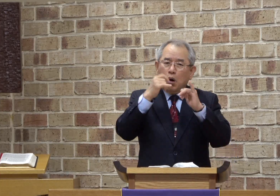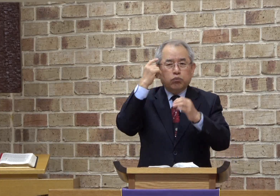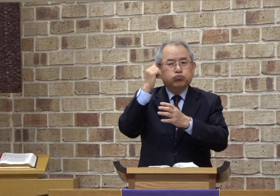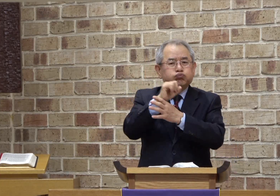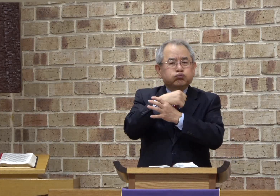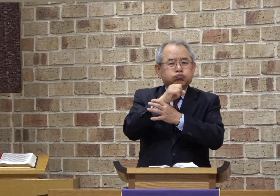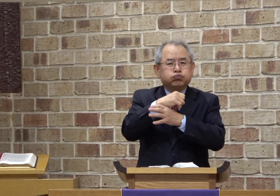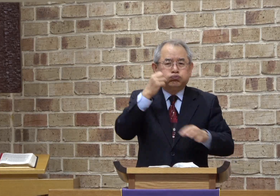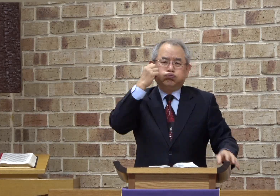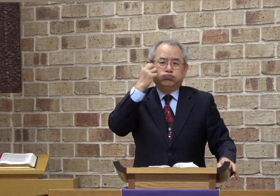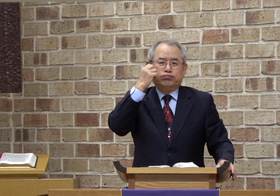구원과 상급은 별도입니다.